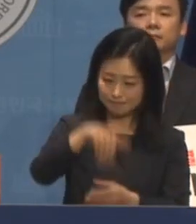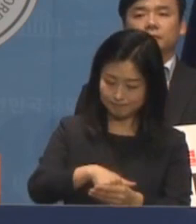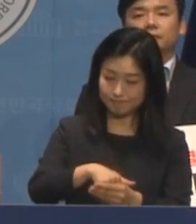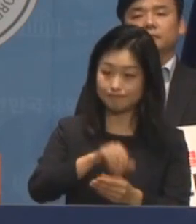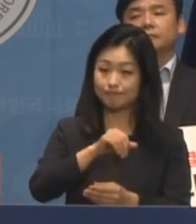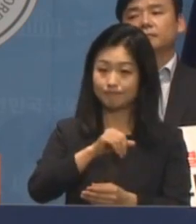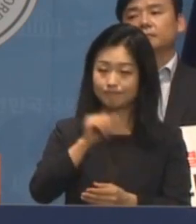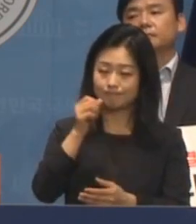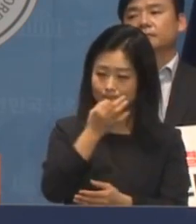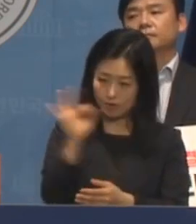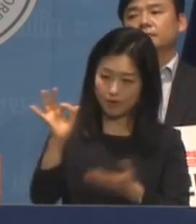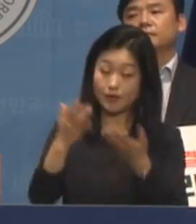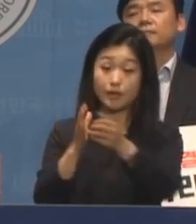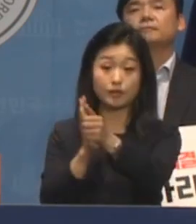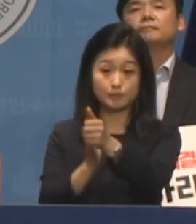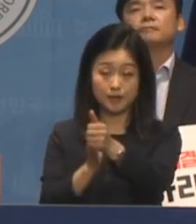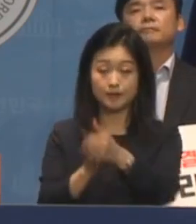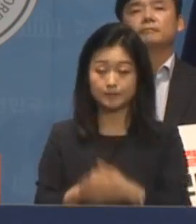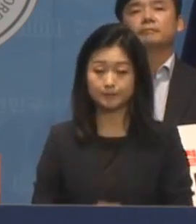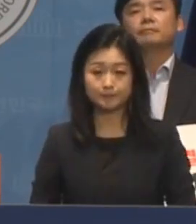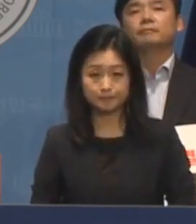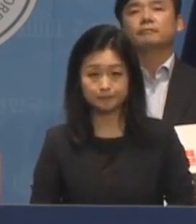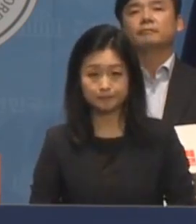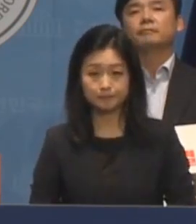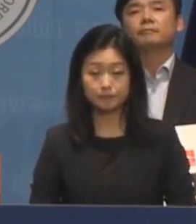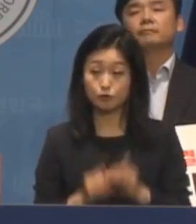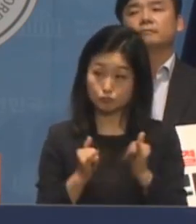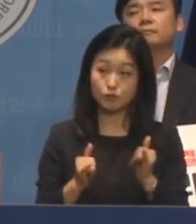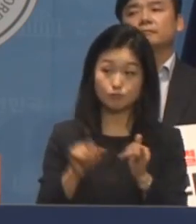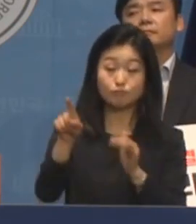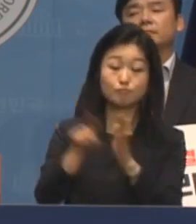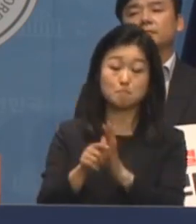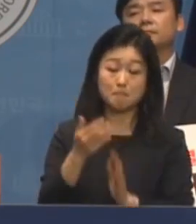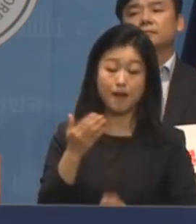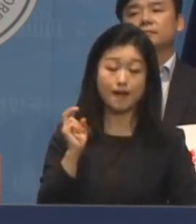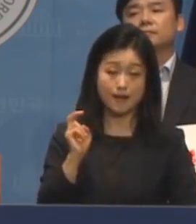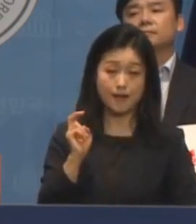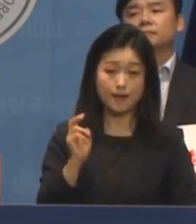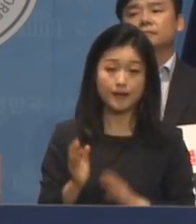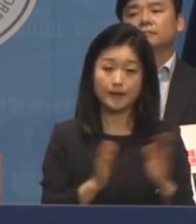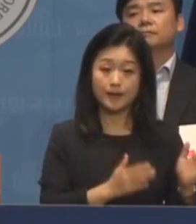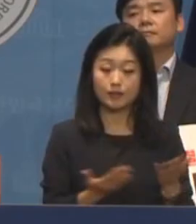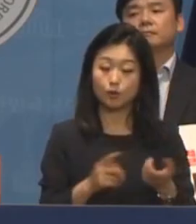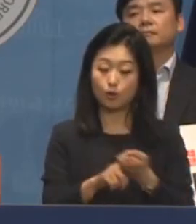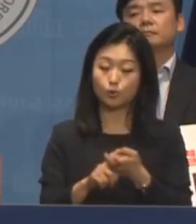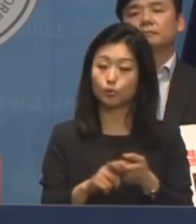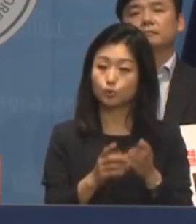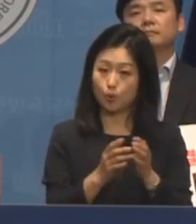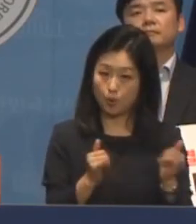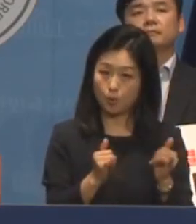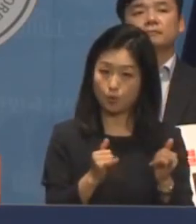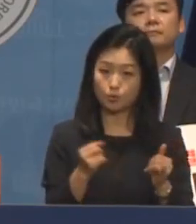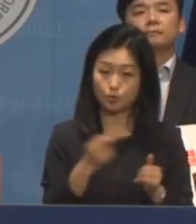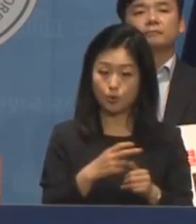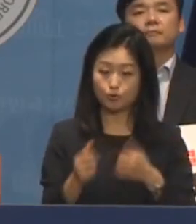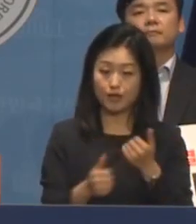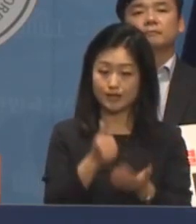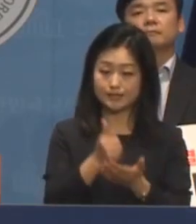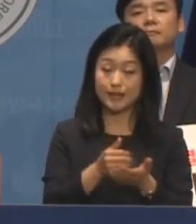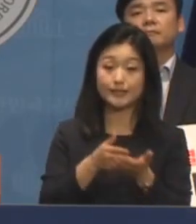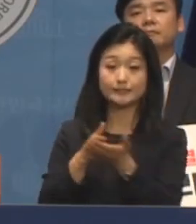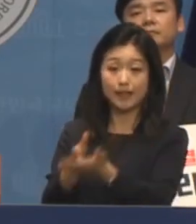사실이었구나라고 국민들이 믿을 수 있을 것입니다. 그리고 언론 노조와 국회의장이